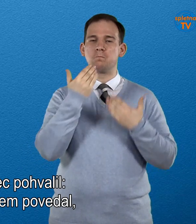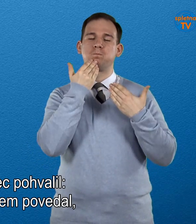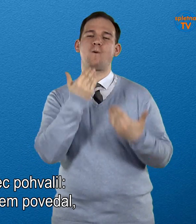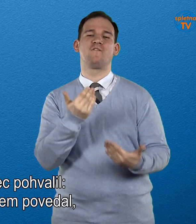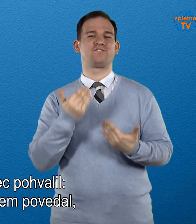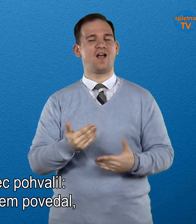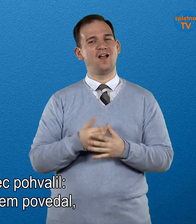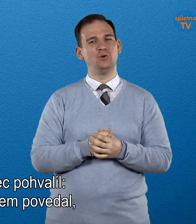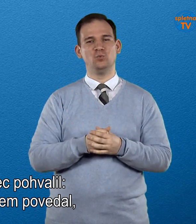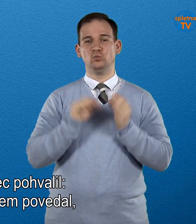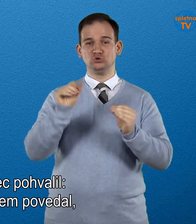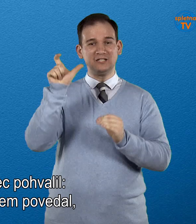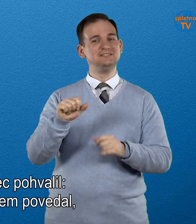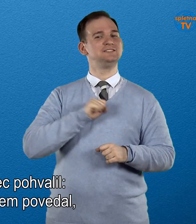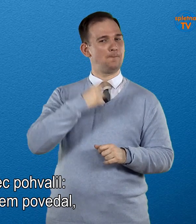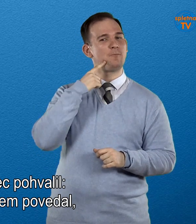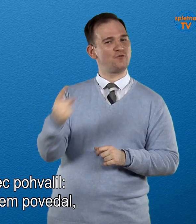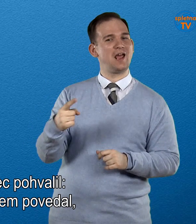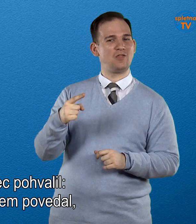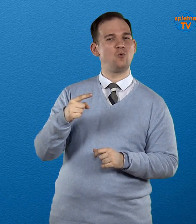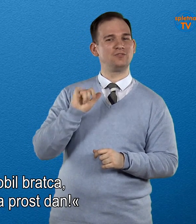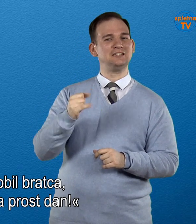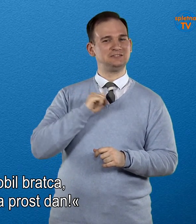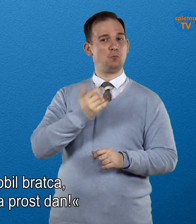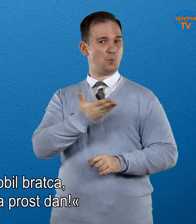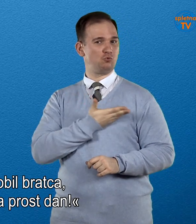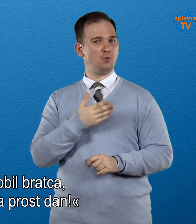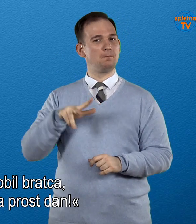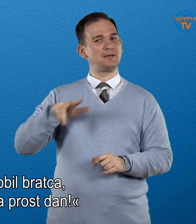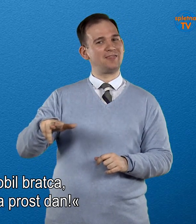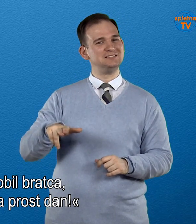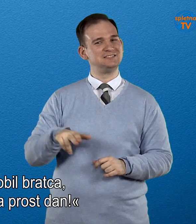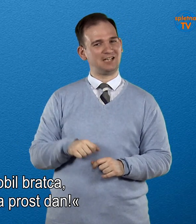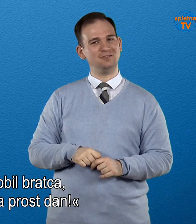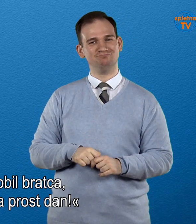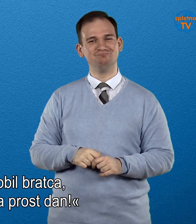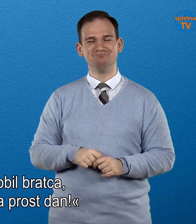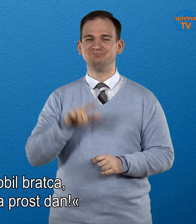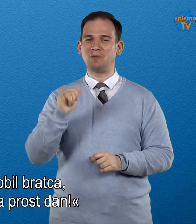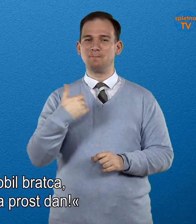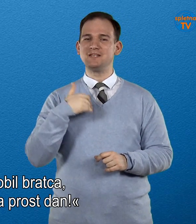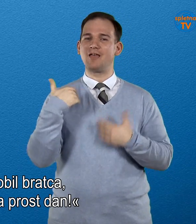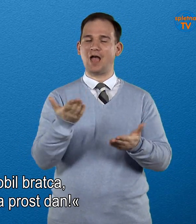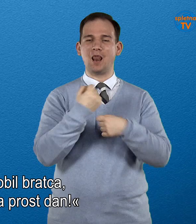pohvalil: Učiteljici sem povedal, da sem dobil bratca, pa mi je dala prost dan.